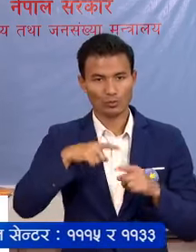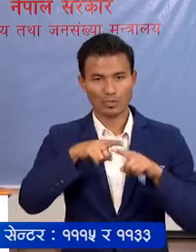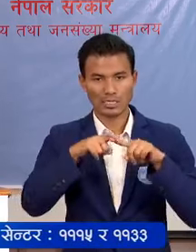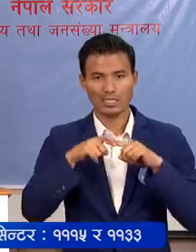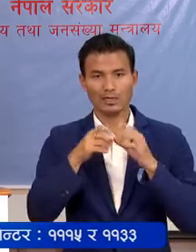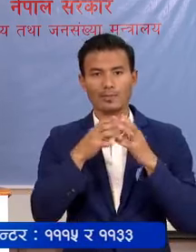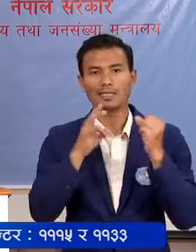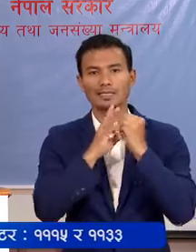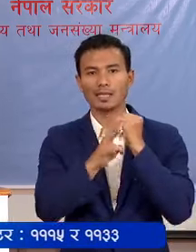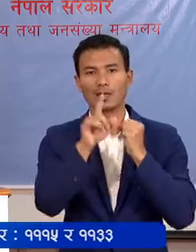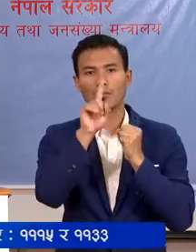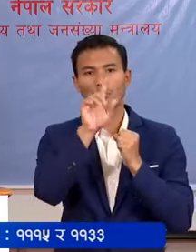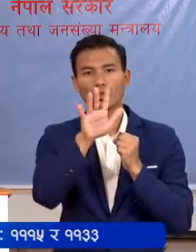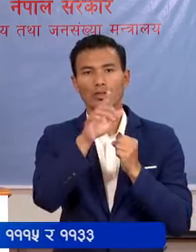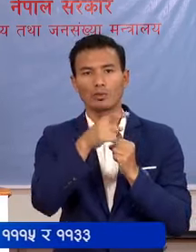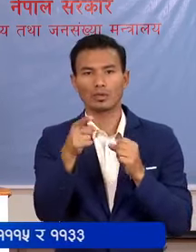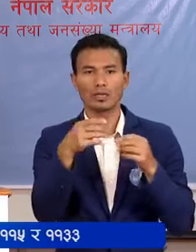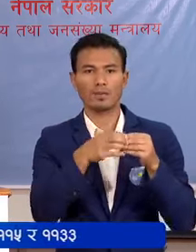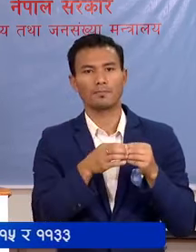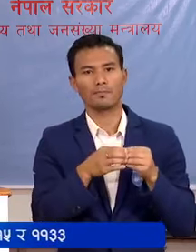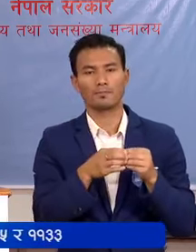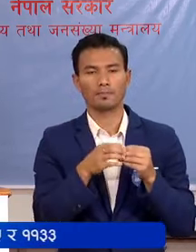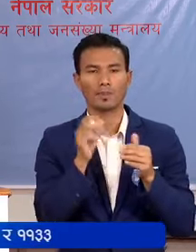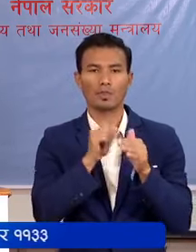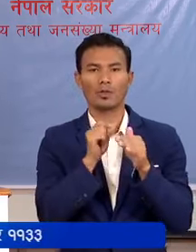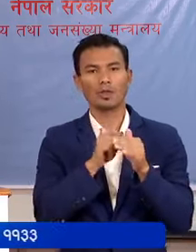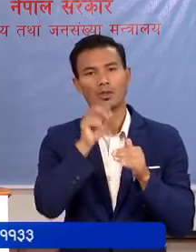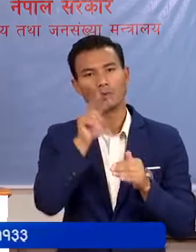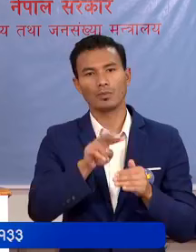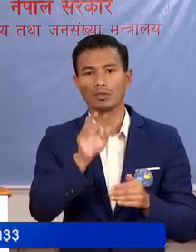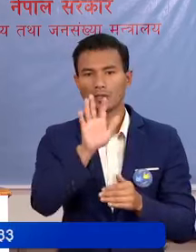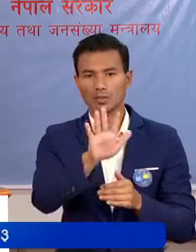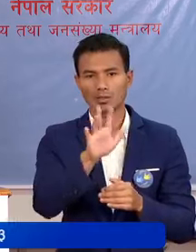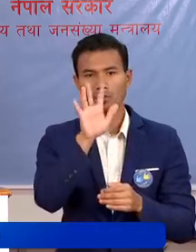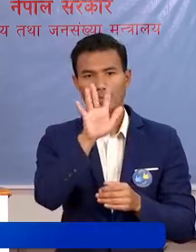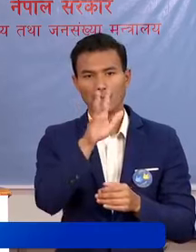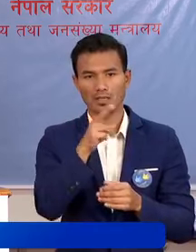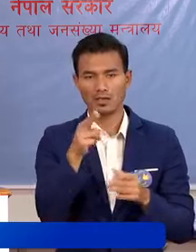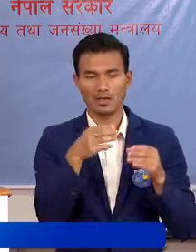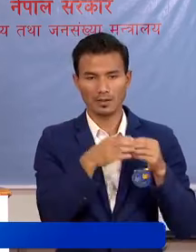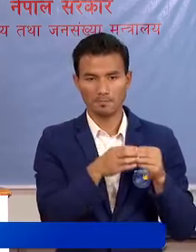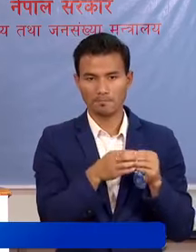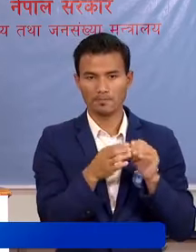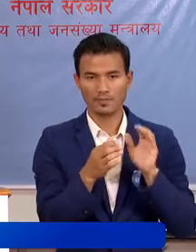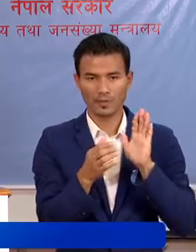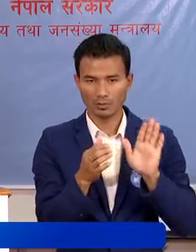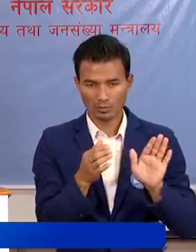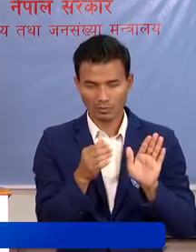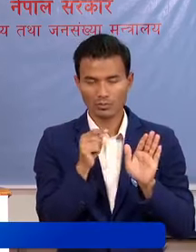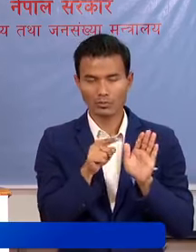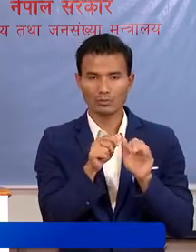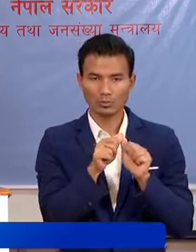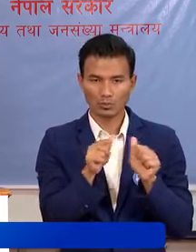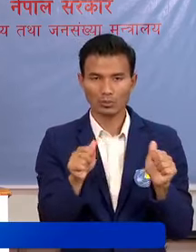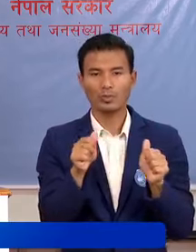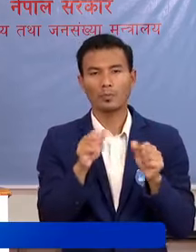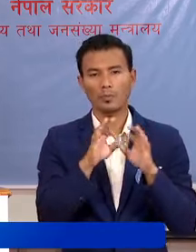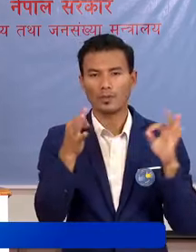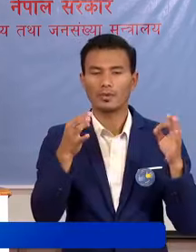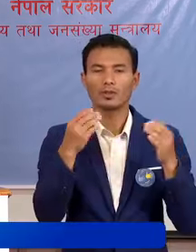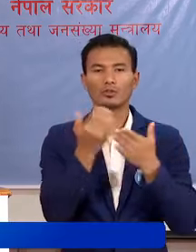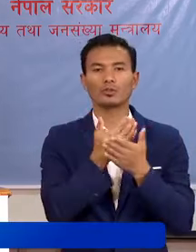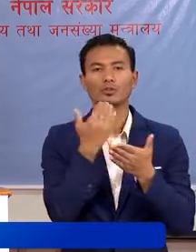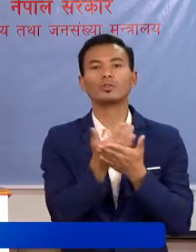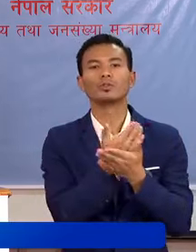साखाले पंदरोरा टीम चा हमी इस्टांडबाई चा रहा यसमा पांजान को टीम हो रहा हमी शांग चा रहा यसलाए अईले बिविन्न